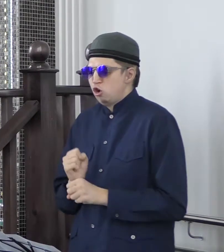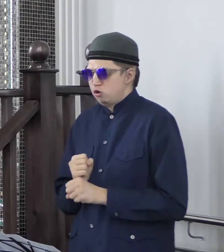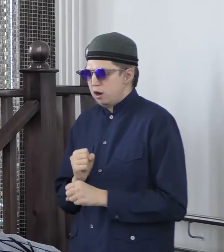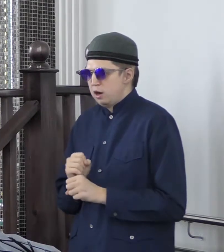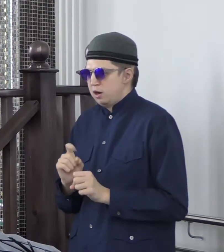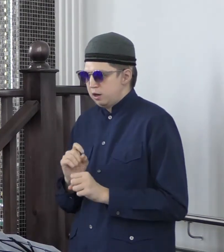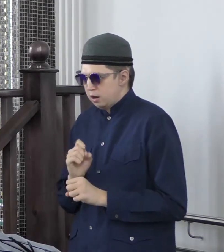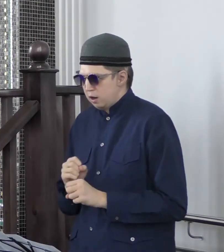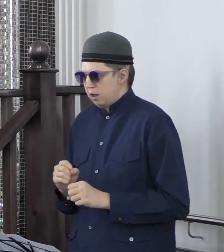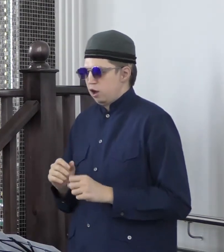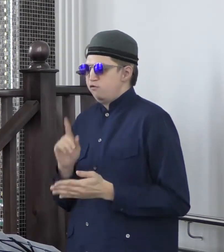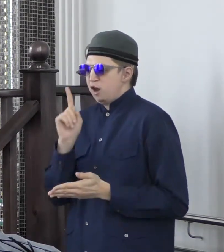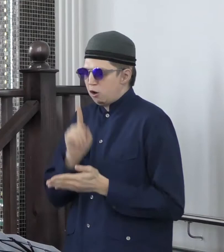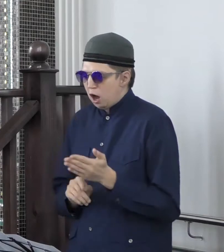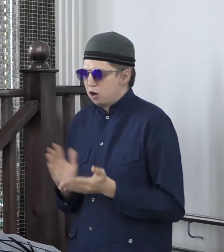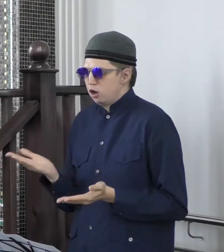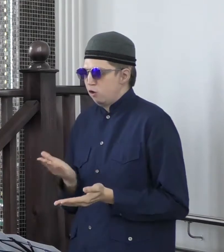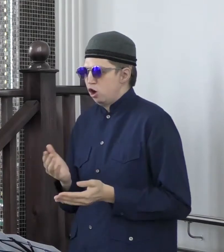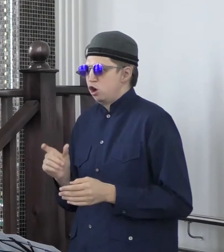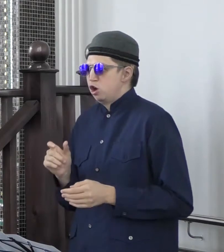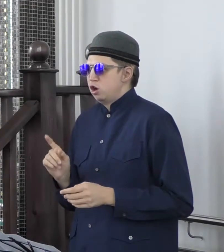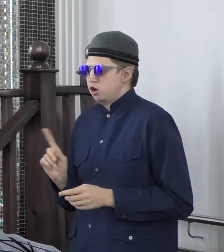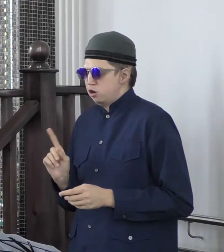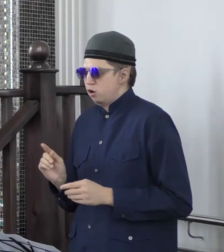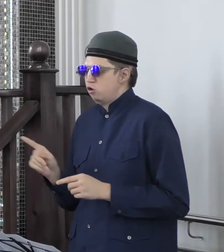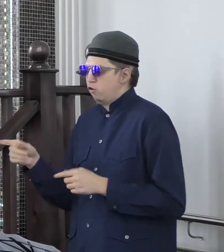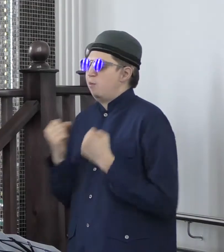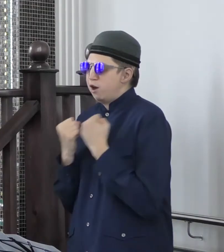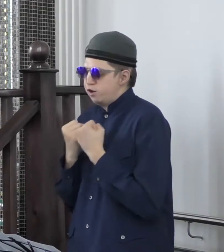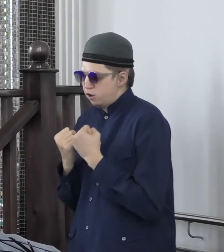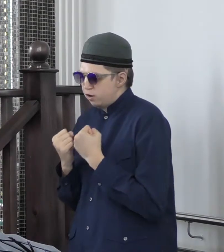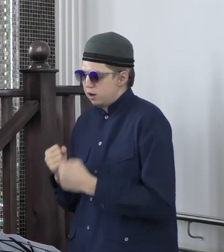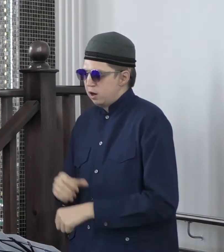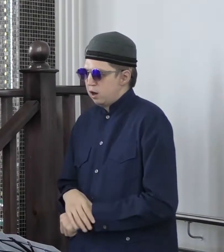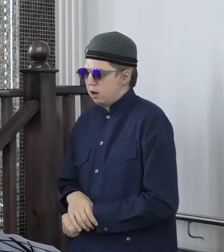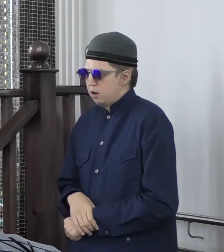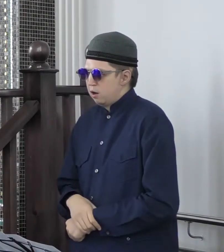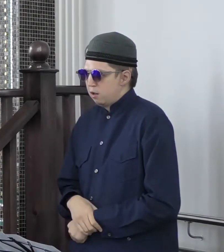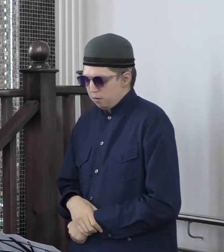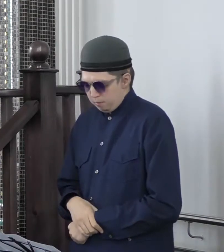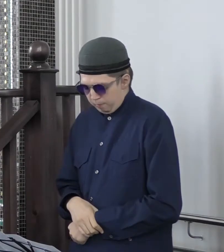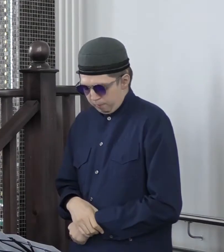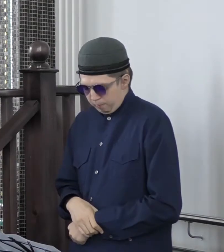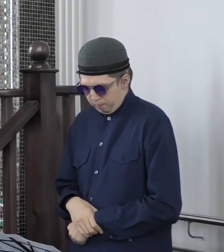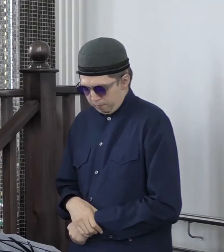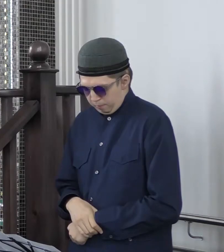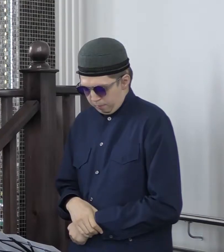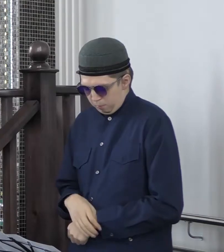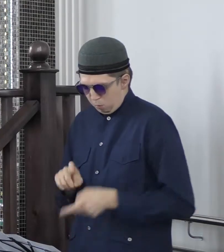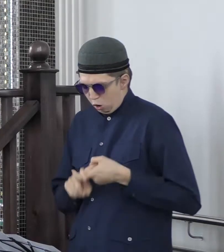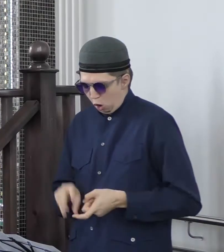и воздерживаться от того, чего он велел воздерживаться. Видите? Ваша бриза тут дела. Чаманда